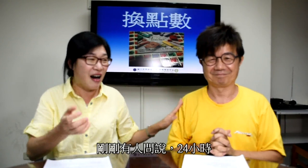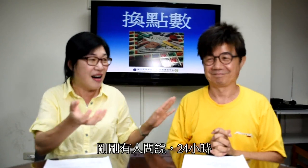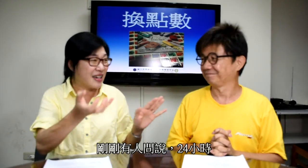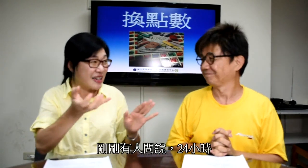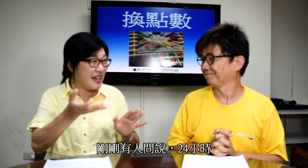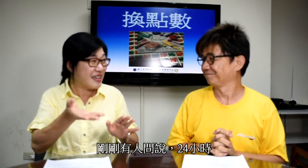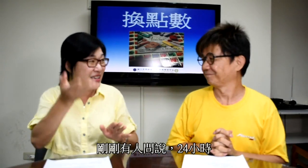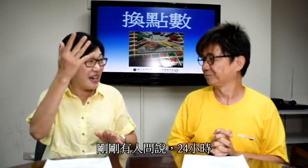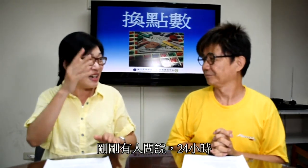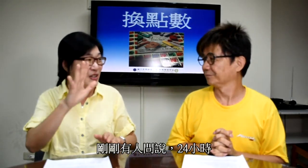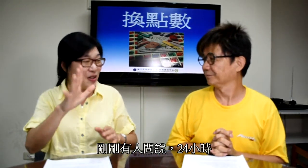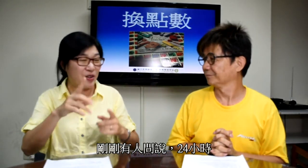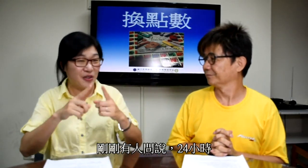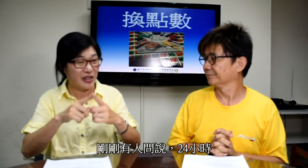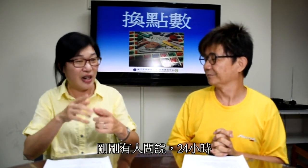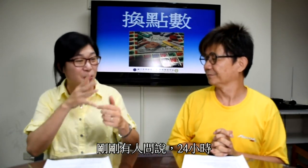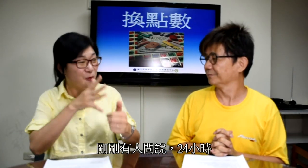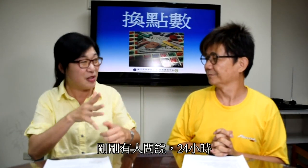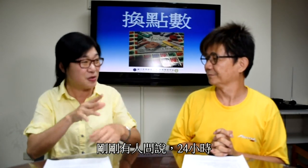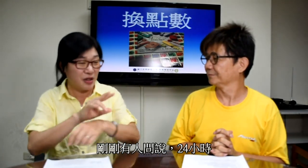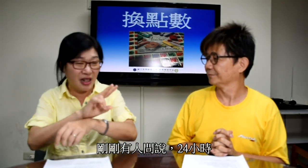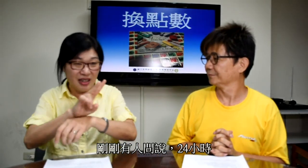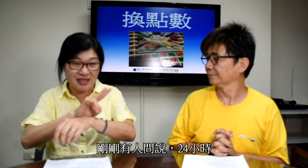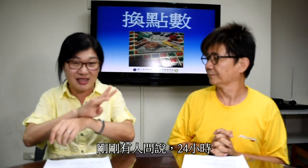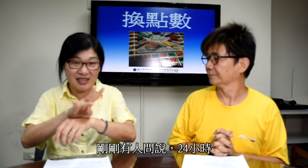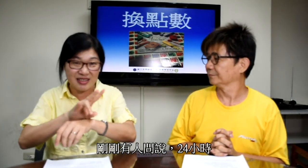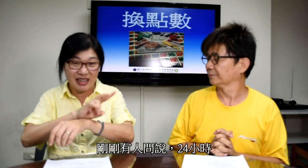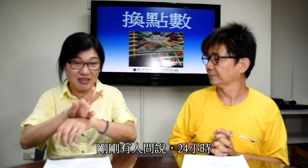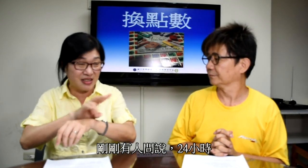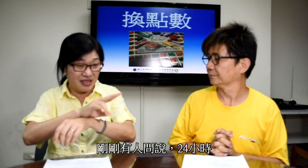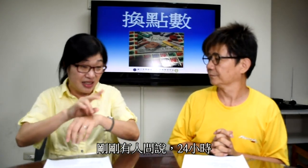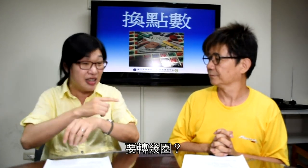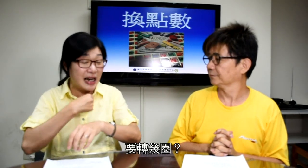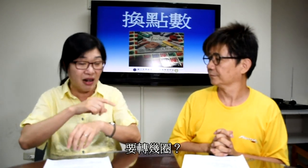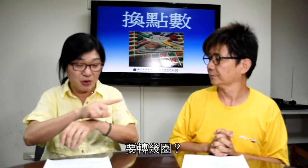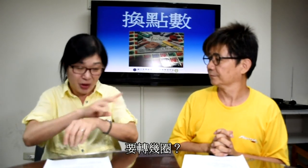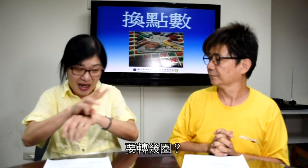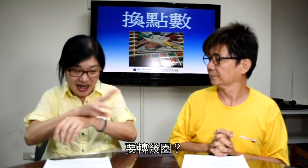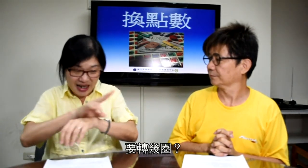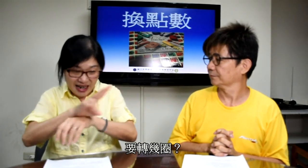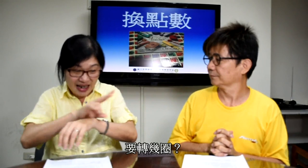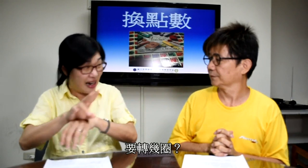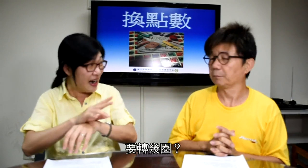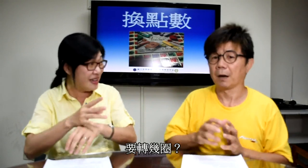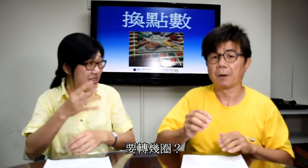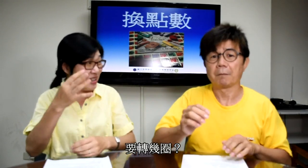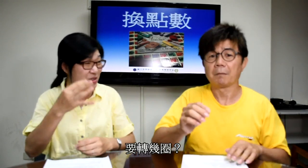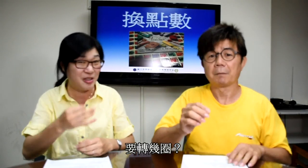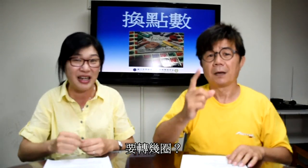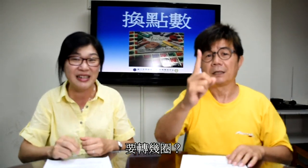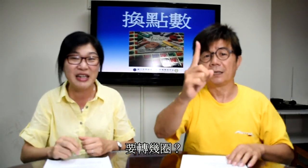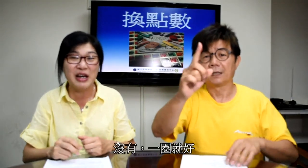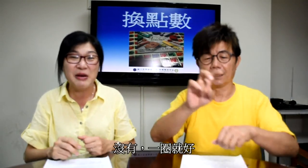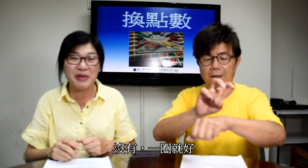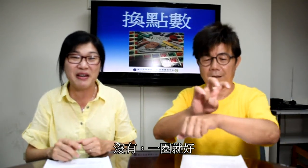刚刚那个有人问说24小时要转几圈，没有，一